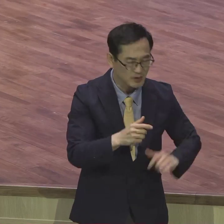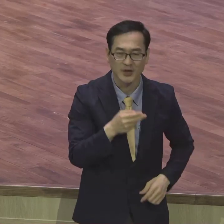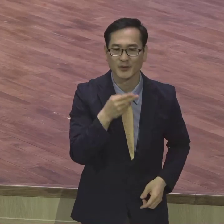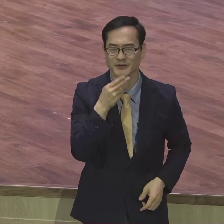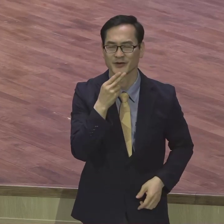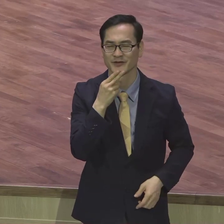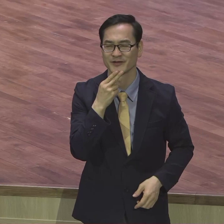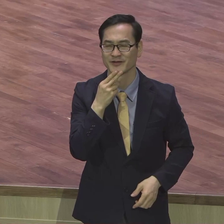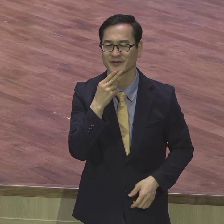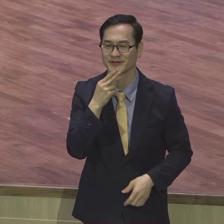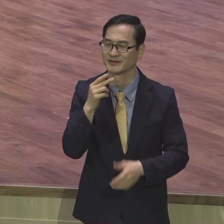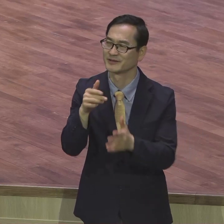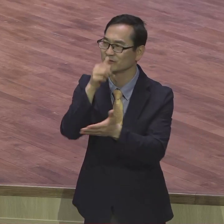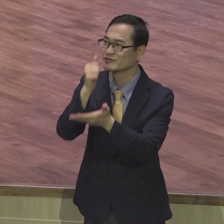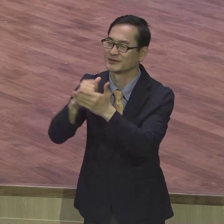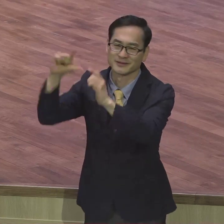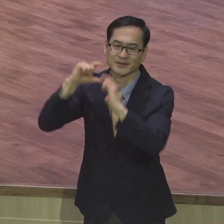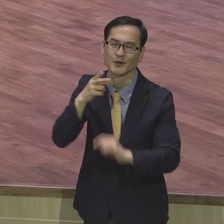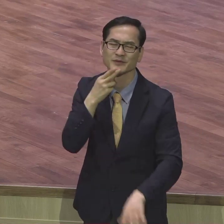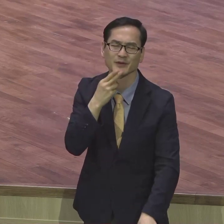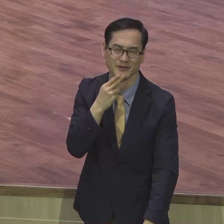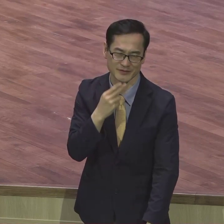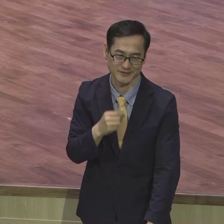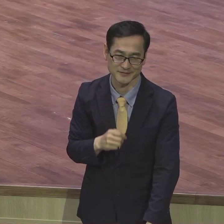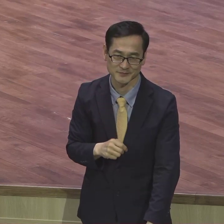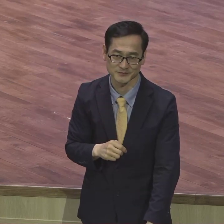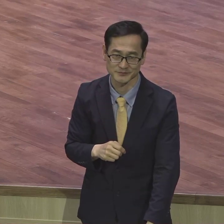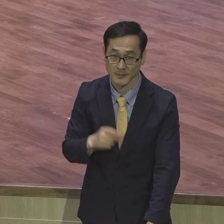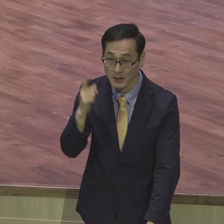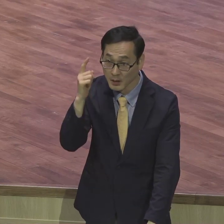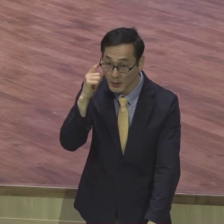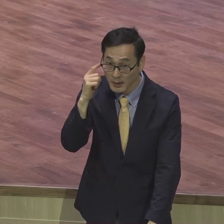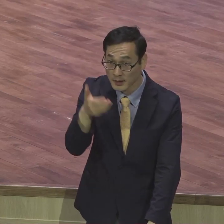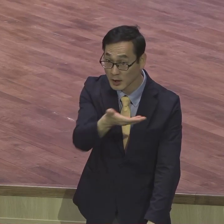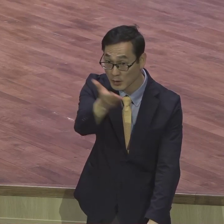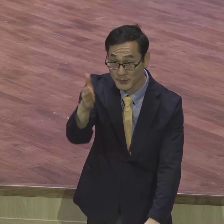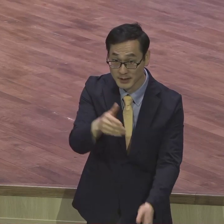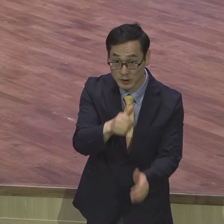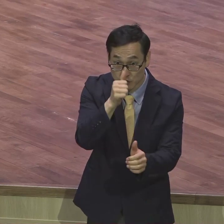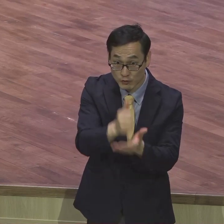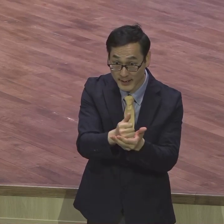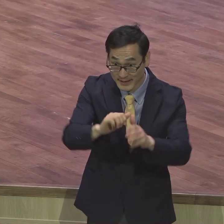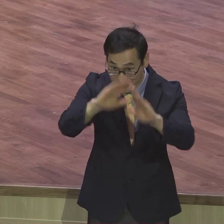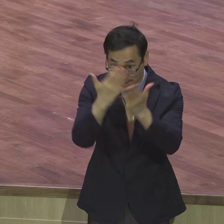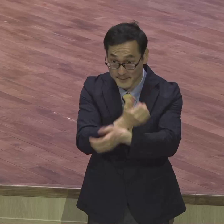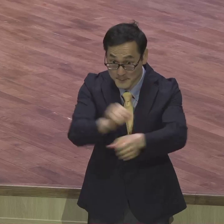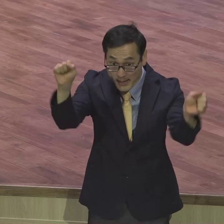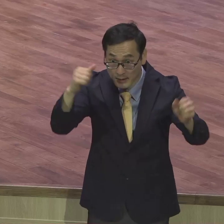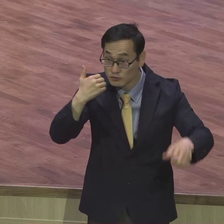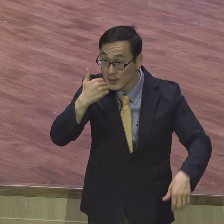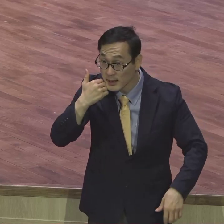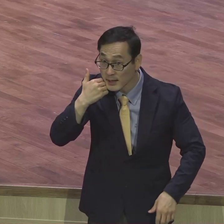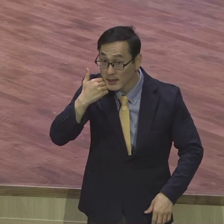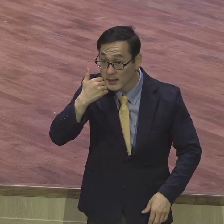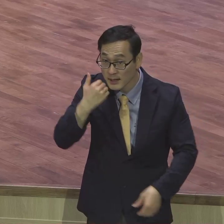않습니다. 왜냐 여러분의 모든 죄를 예수님이 다 갚아줬습니다.